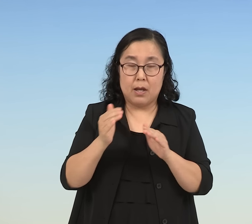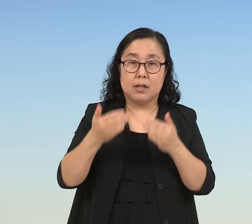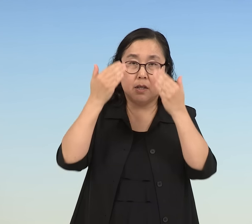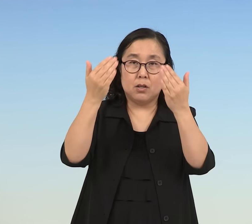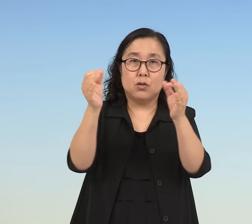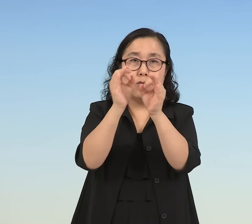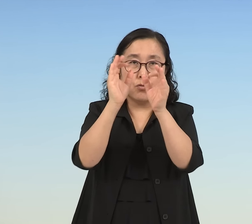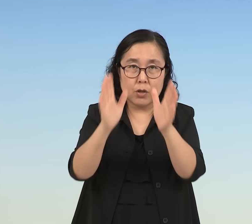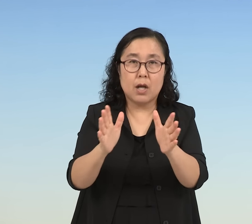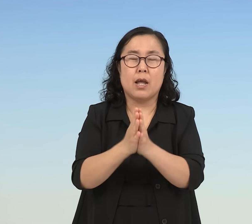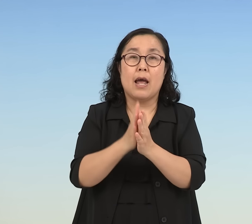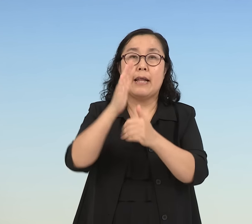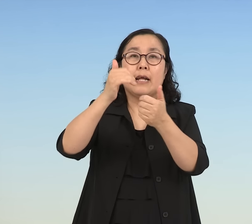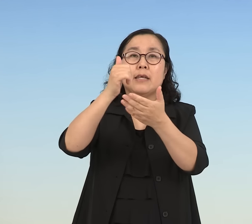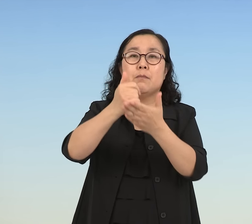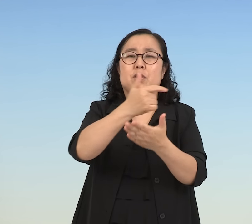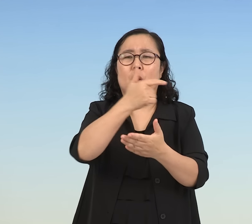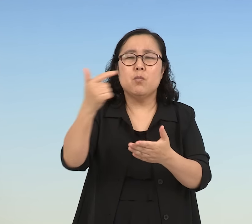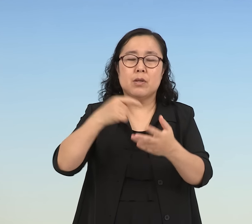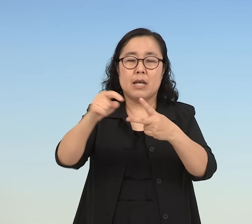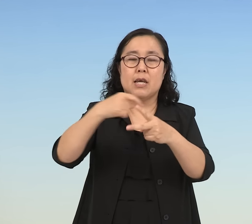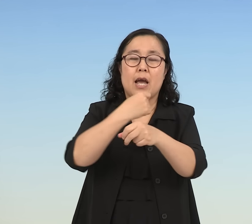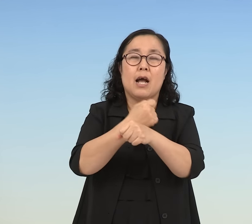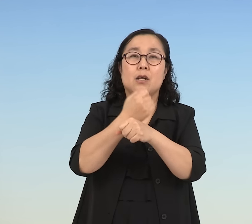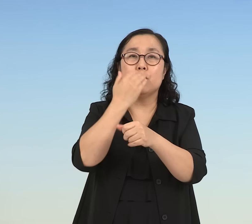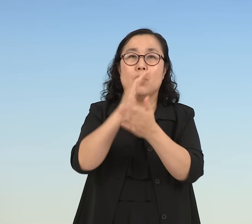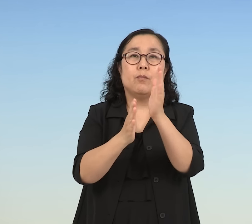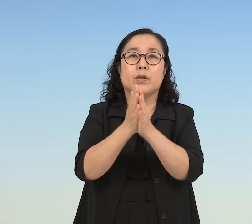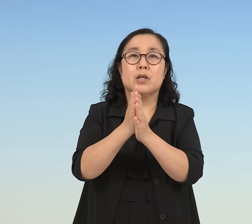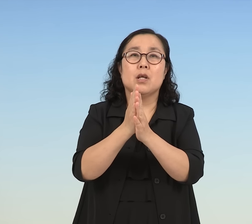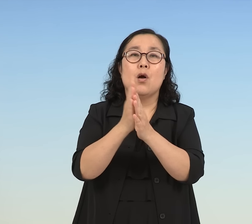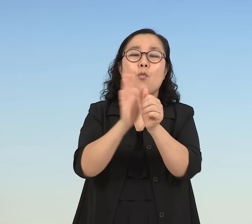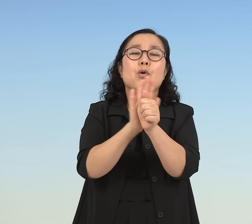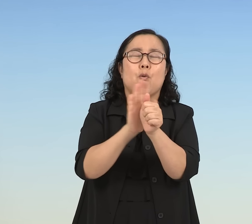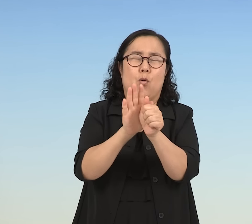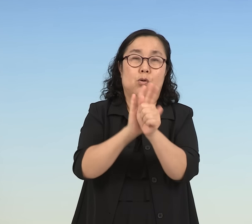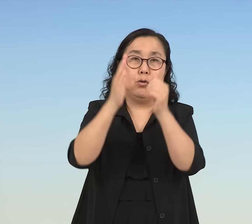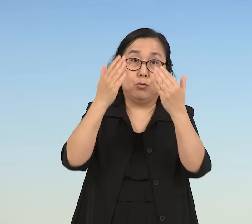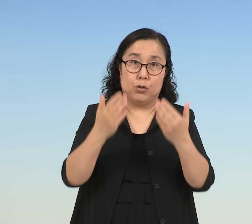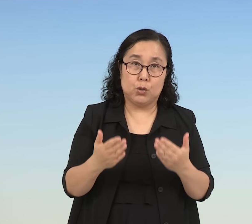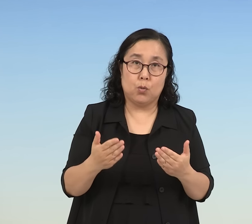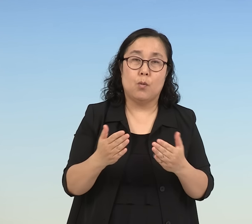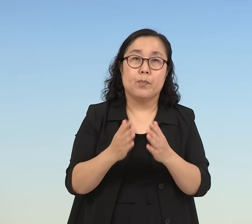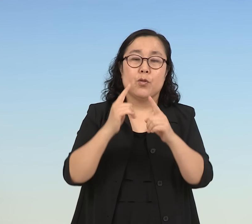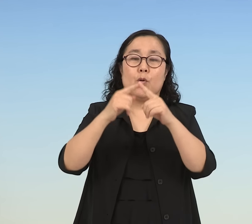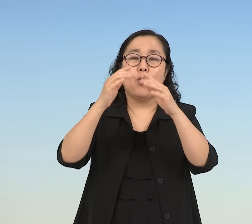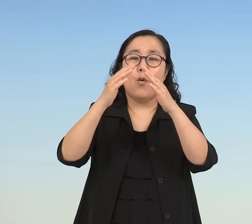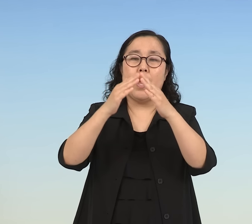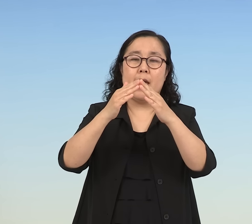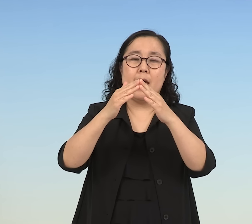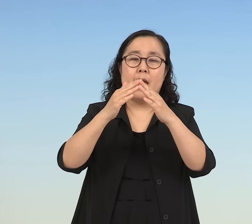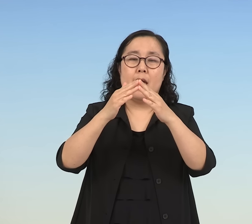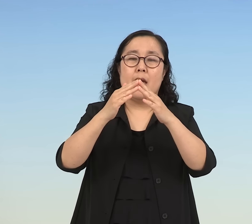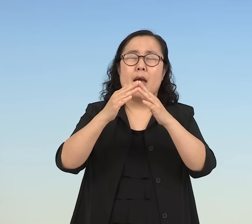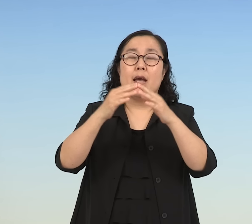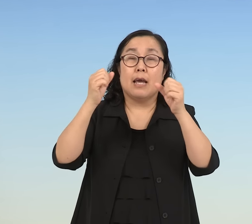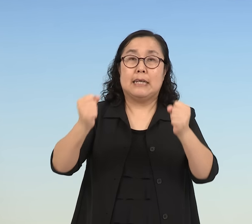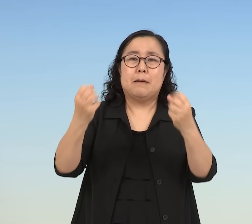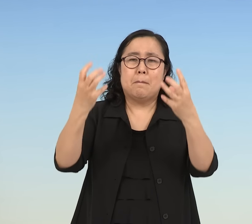순간 하나님께서는 정말 너무나 이해할 수 없는 위로를 주셨고, 그 자리에 계신 모든 분들이, 나를 알지도 못하는